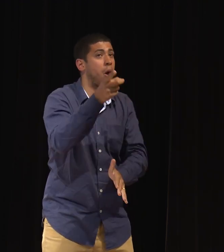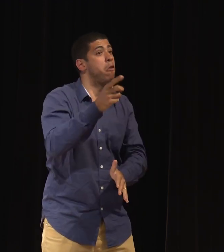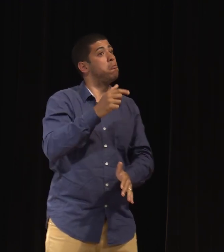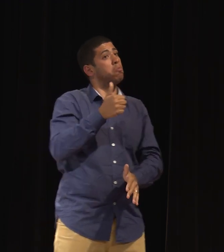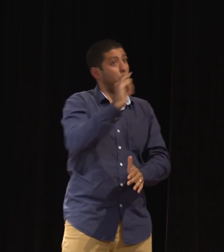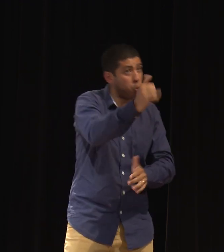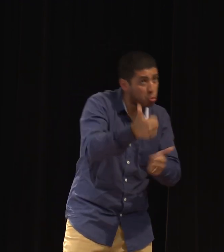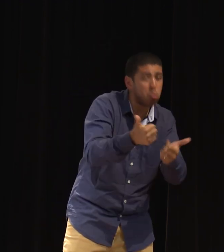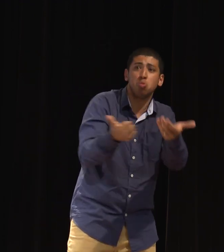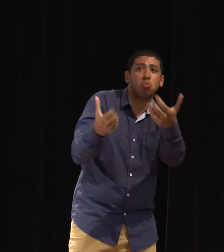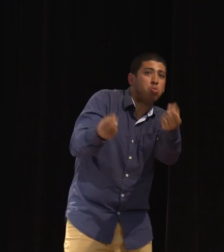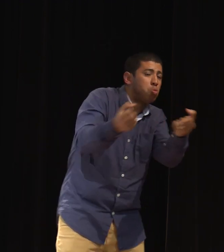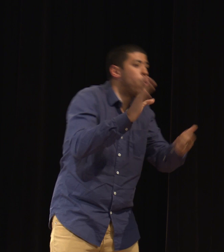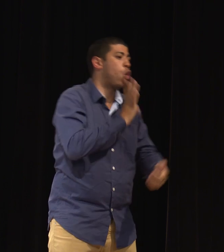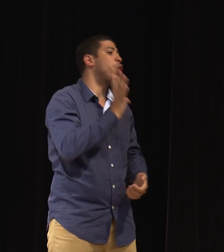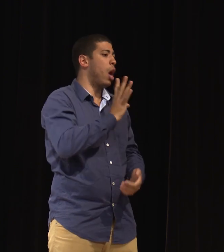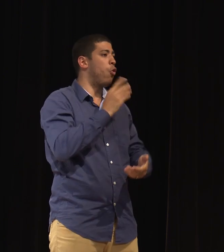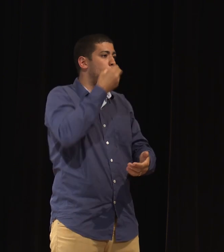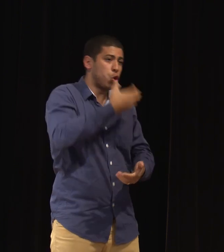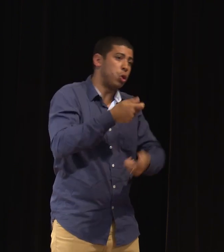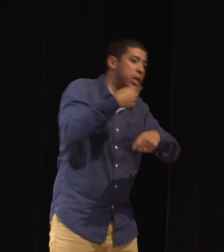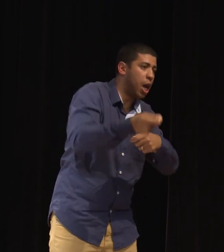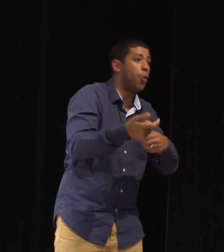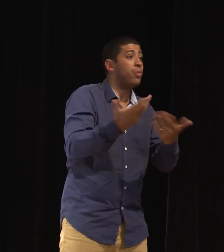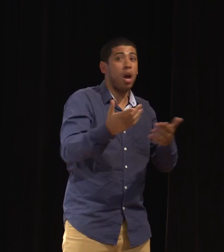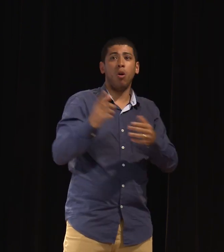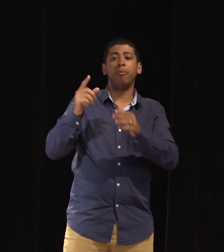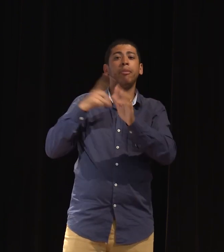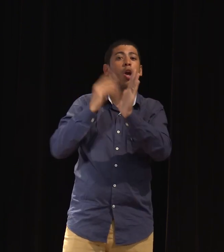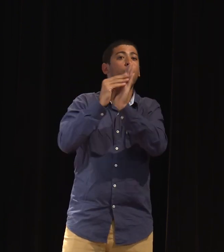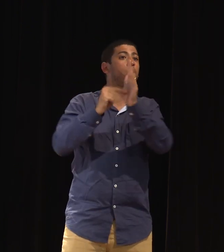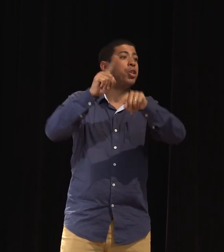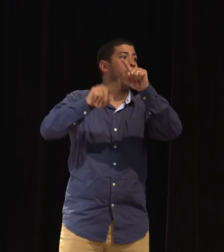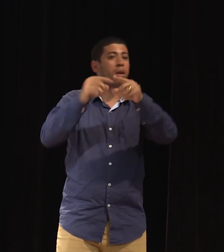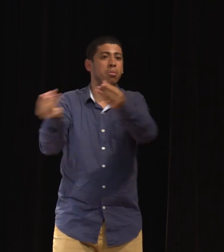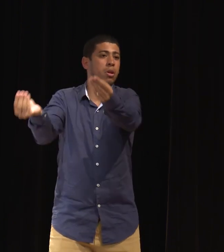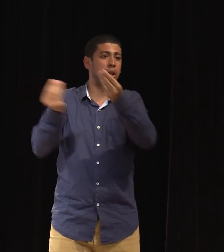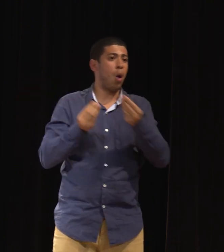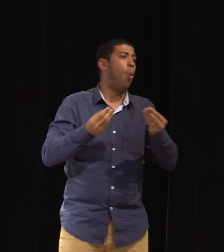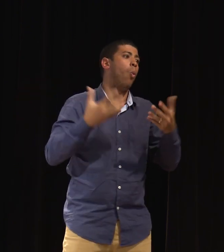esse conceito, mas, em comum acordo, nós acordamos desse sinal.